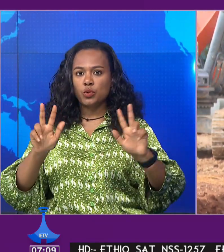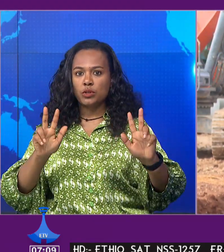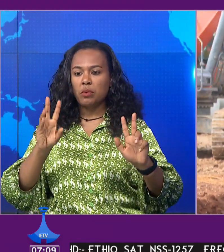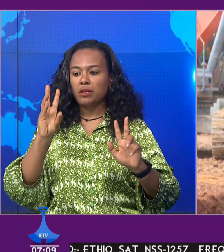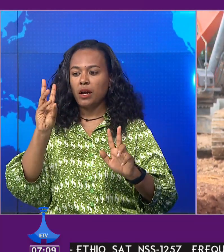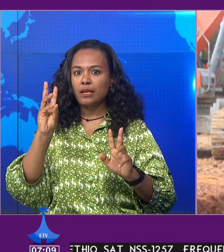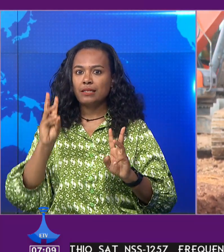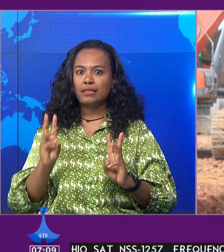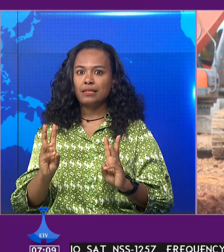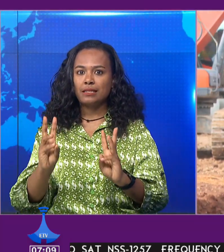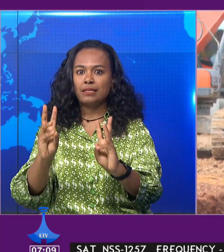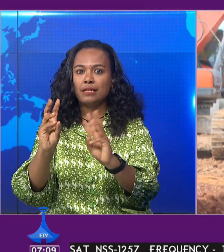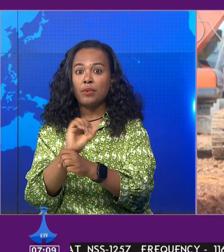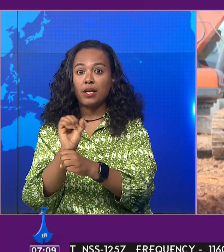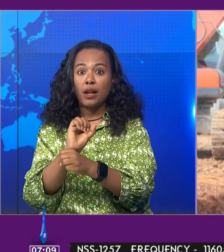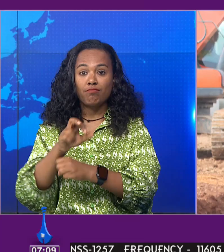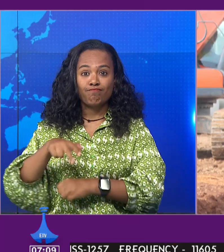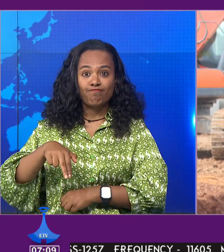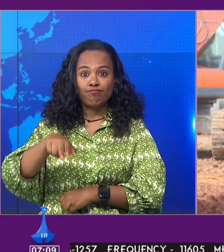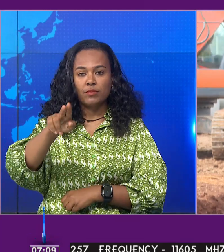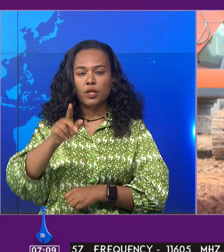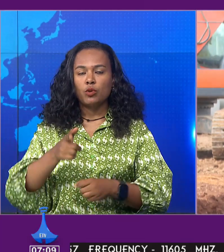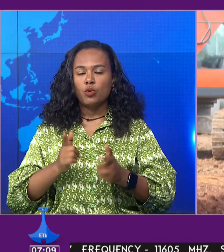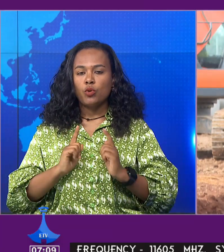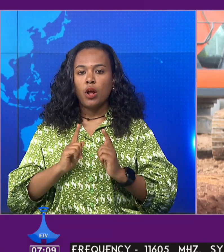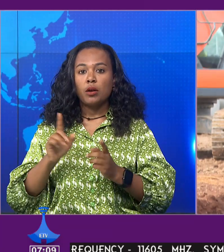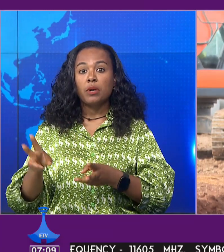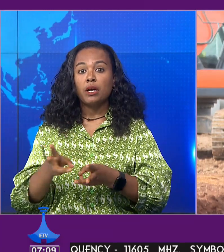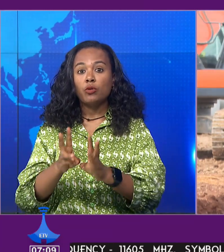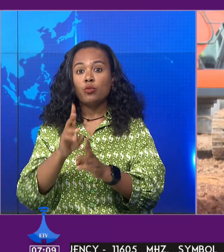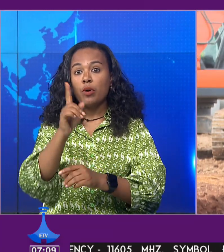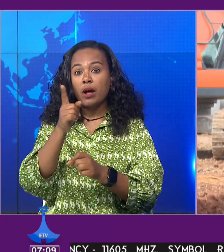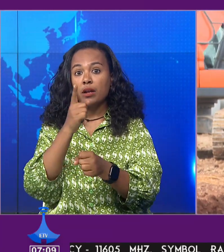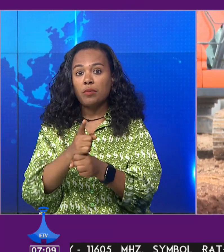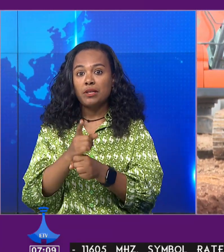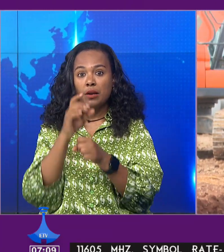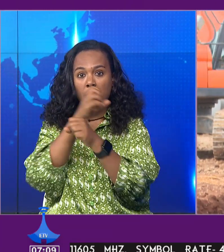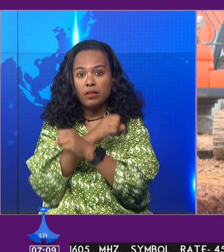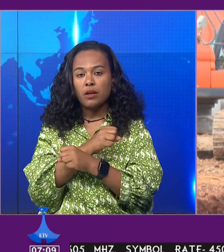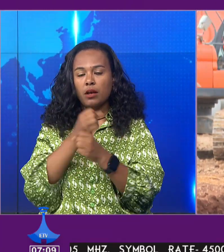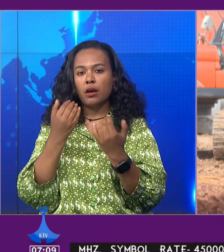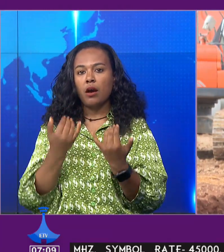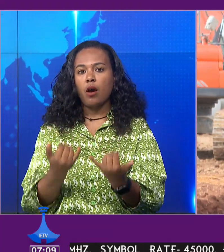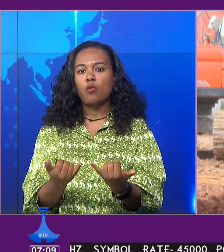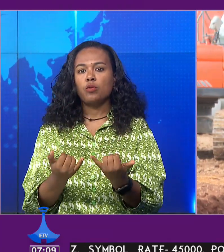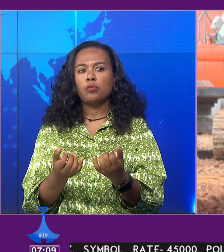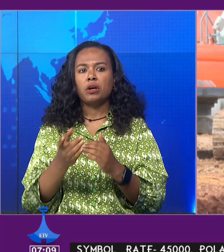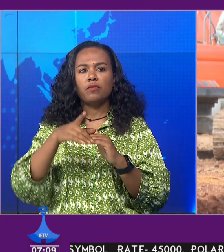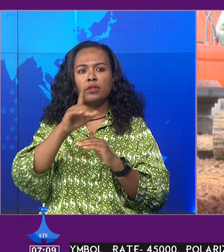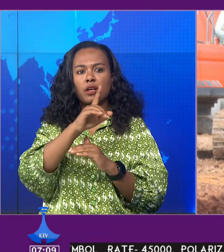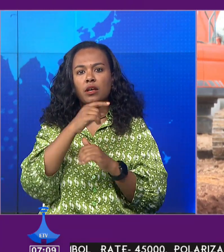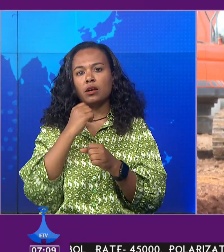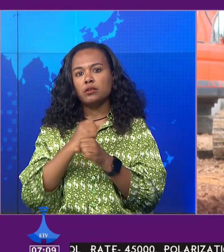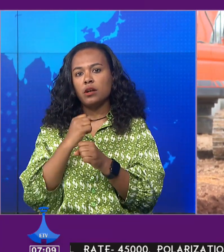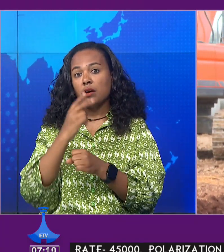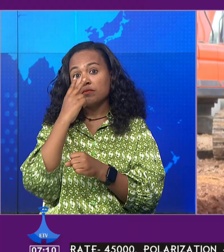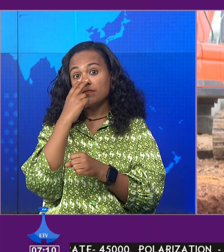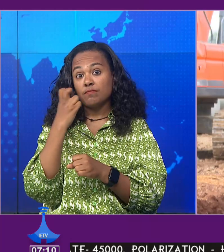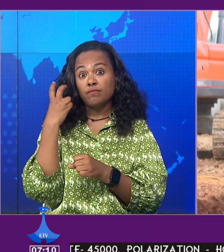የመኪና መስመሮች የሚኖሩት ነው። መንገዱንም በአንድ ዓመት ውስጥ ለማጠናቀቅ አሁን ላይ በከፍተኛ ትጋት በዚህ